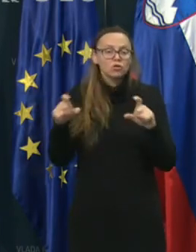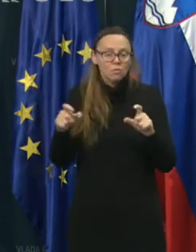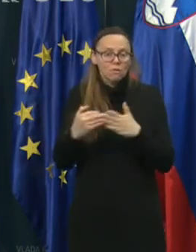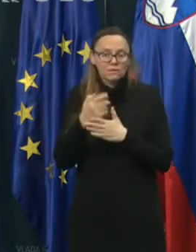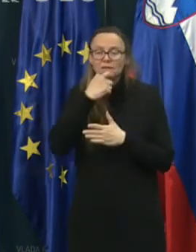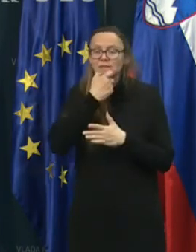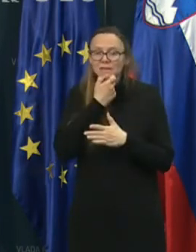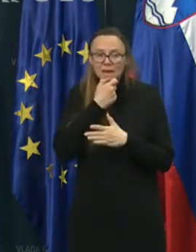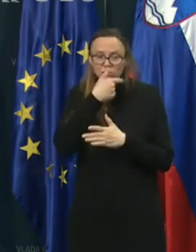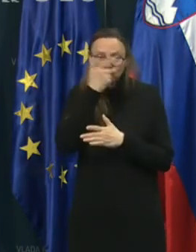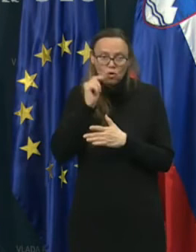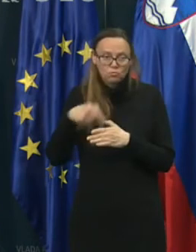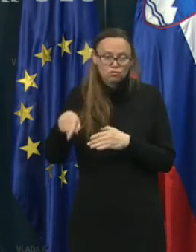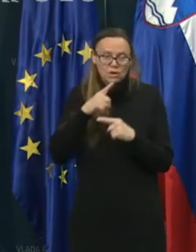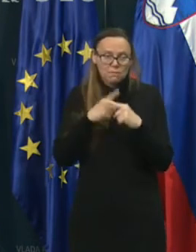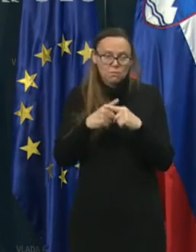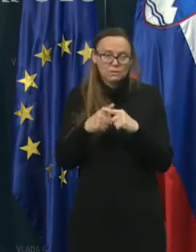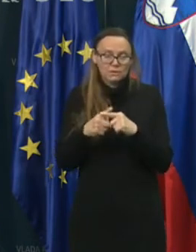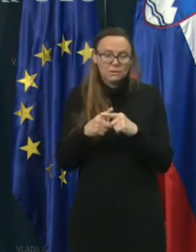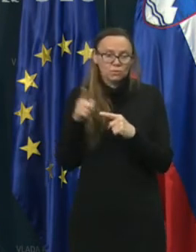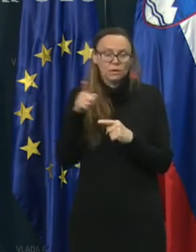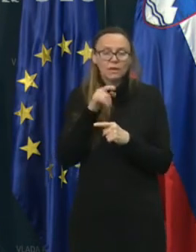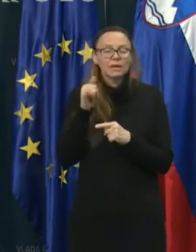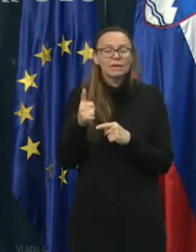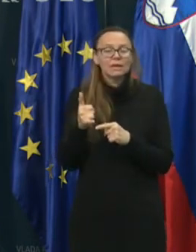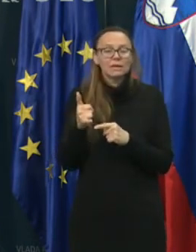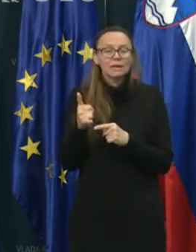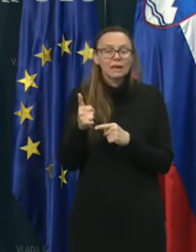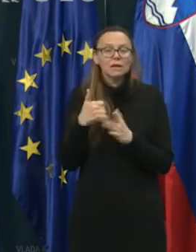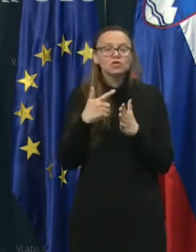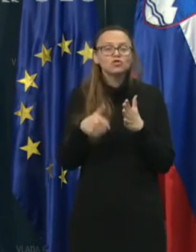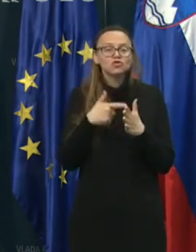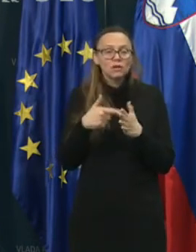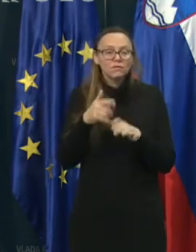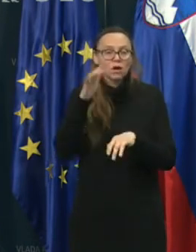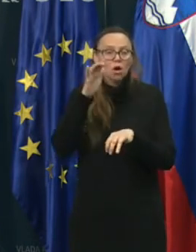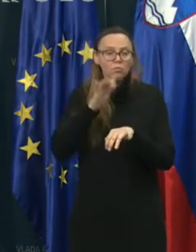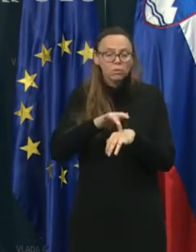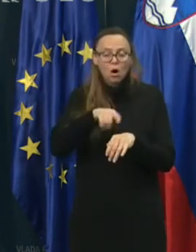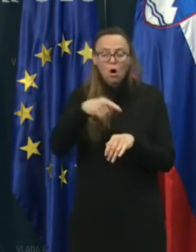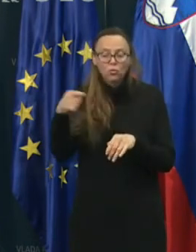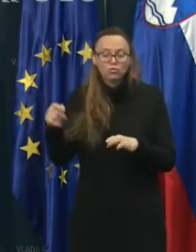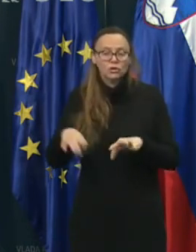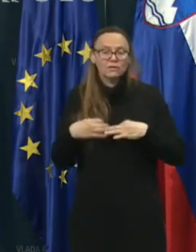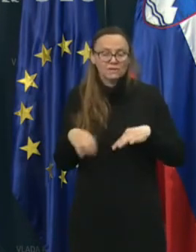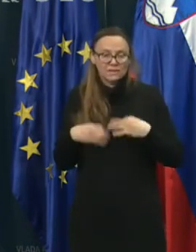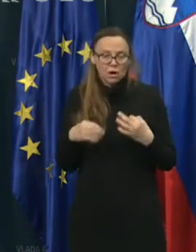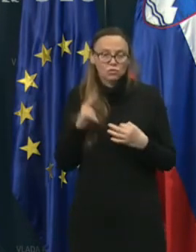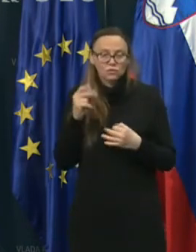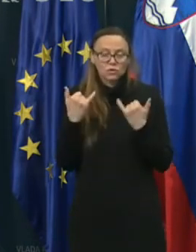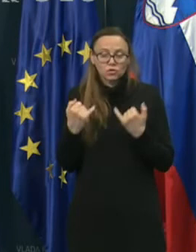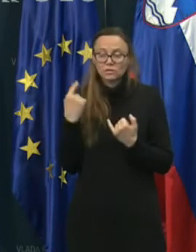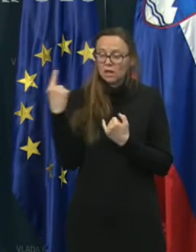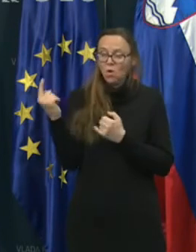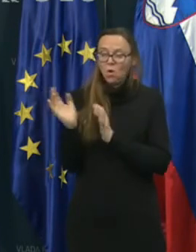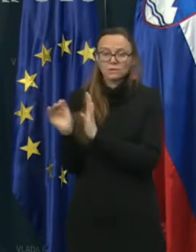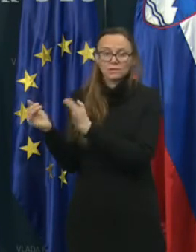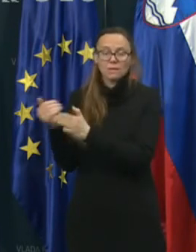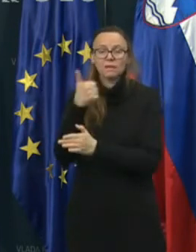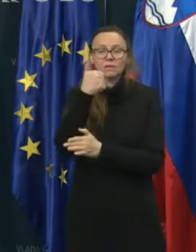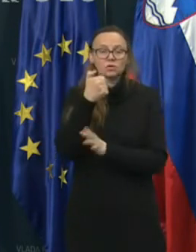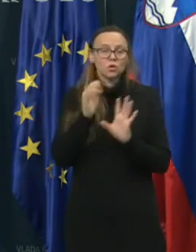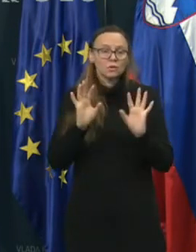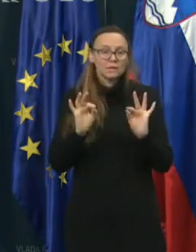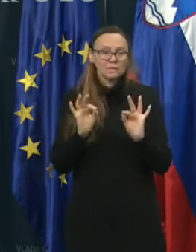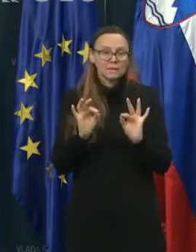občane pozitivnih in da je število okuženih v zdravstvu, ki so zdaj osamljeni,